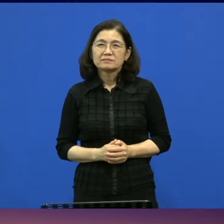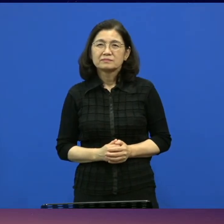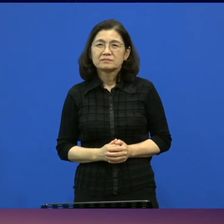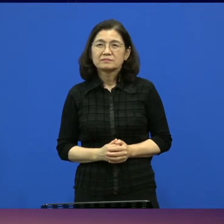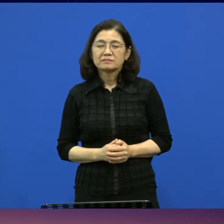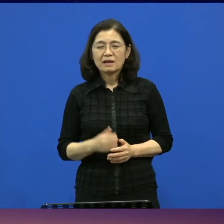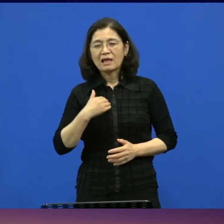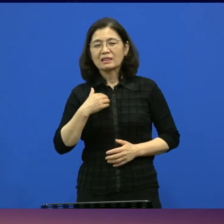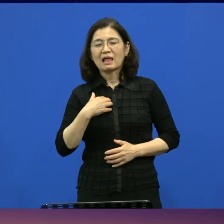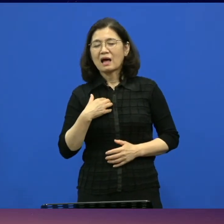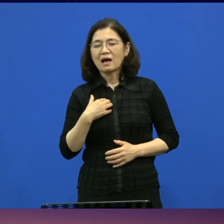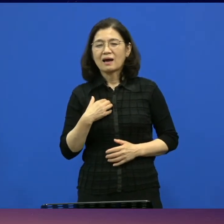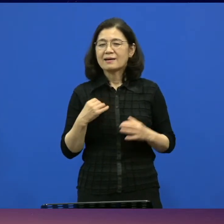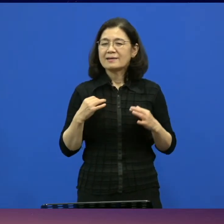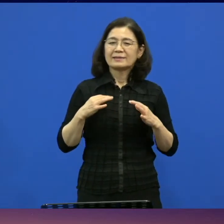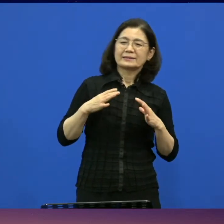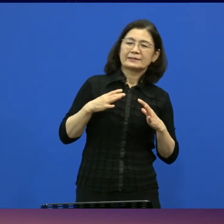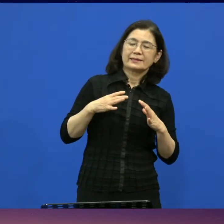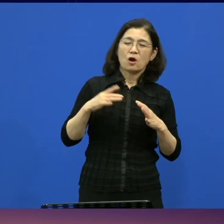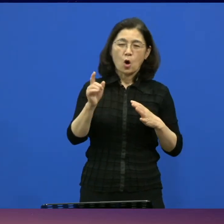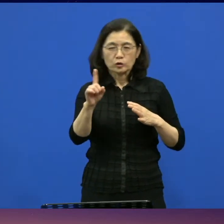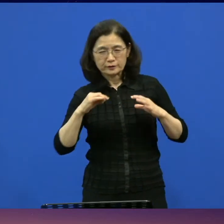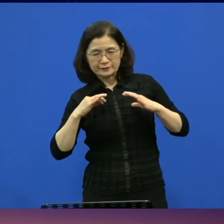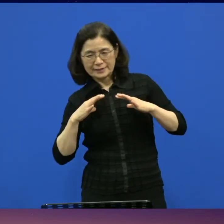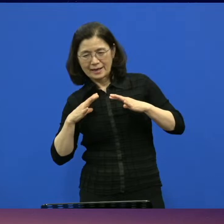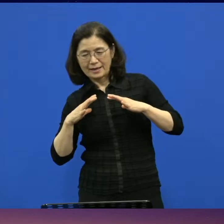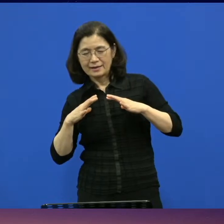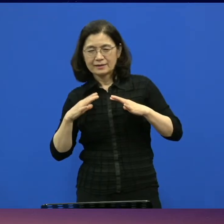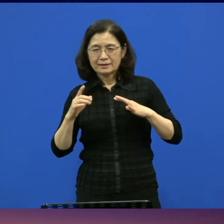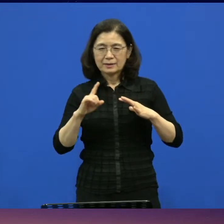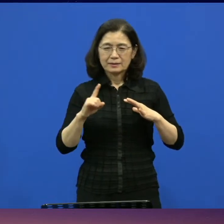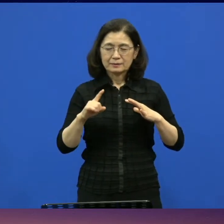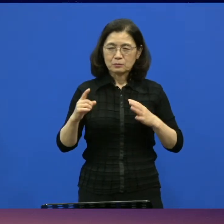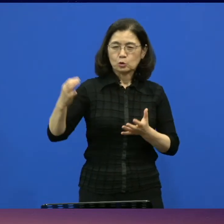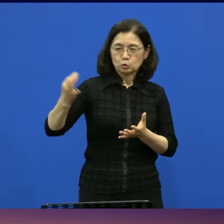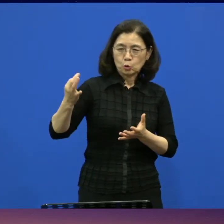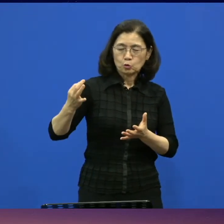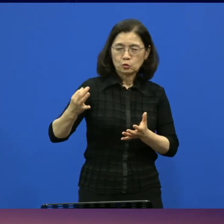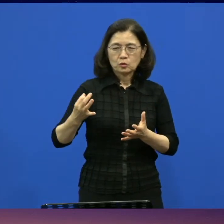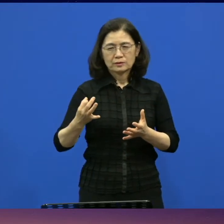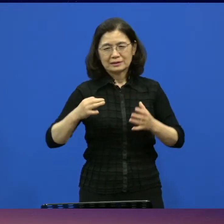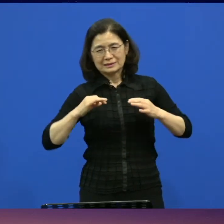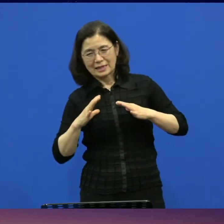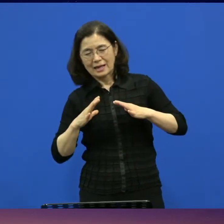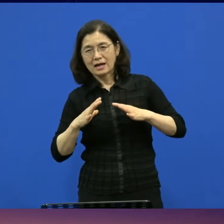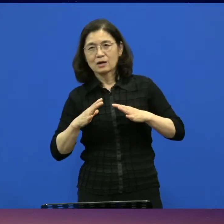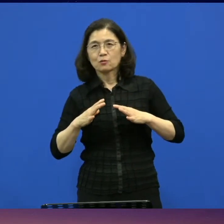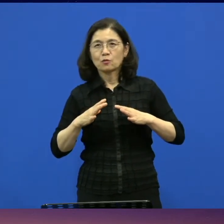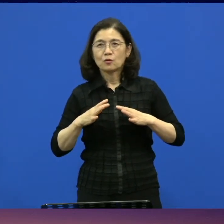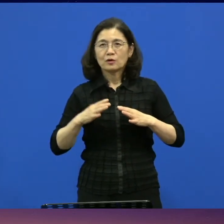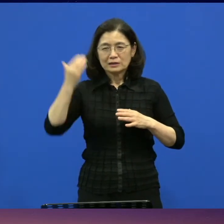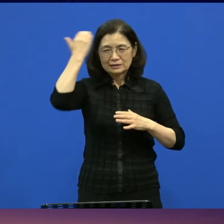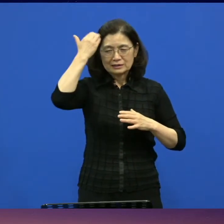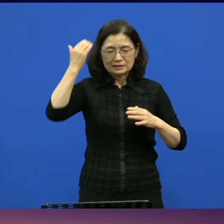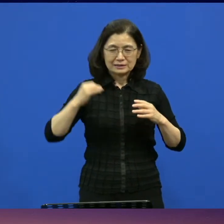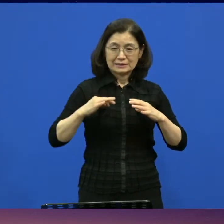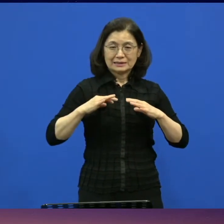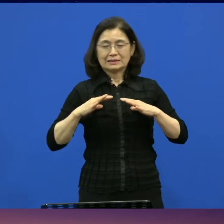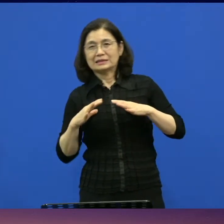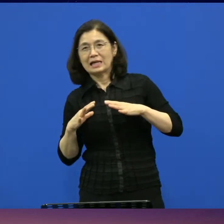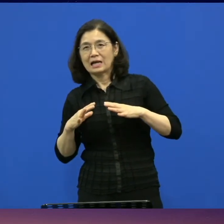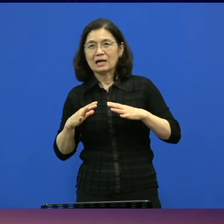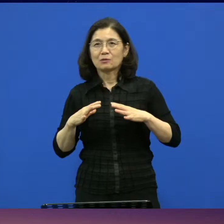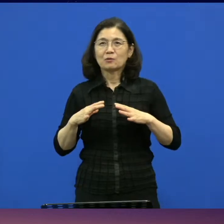어떤 사람인데, 나 어떤 거 가지고 있는데, 내가 뭐 이런 거 가지고, 안 되면 뭐 가방이라도 자랑하고, 자랑을 해야 될 거